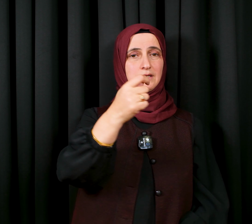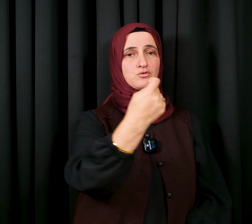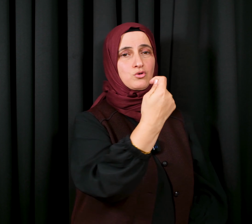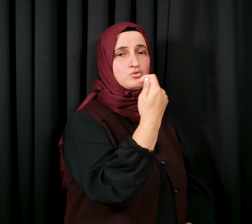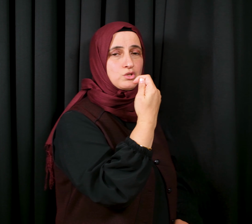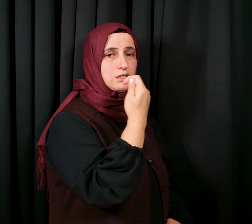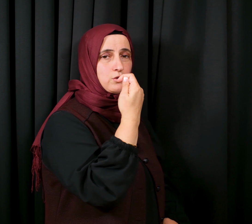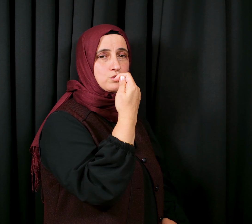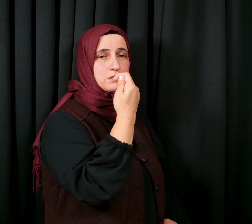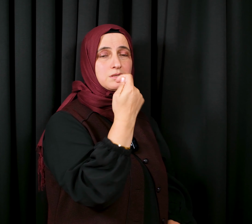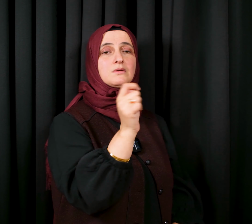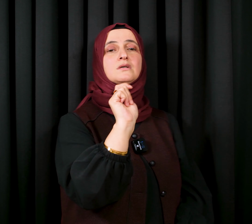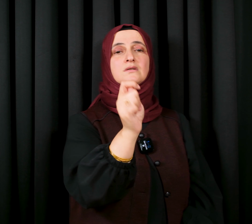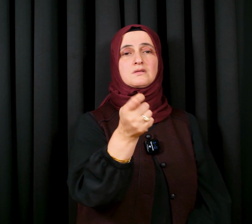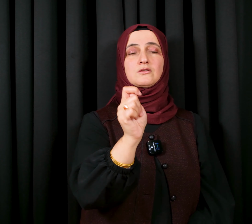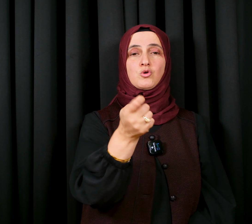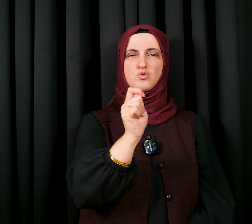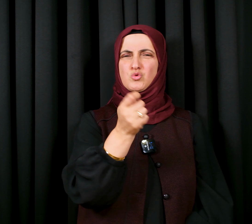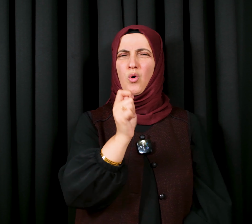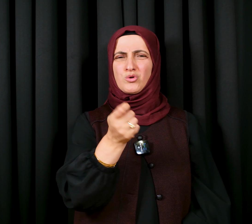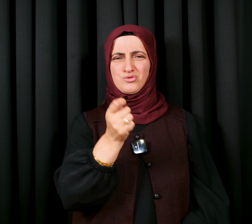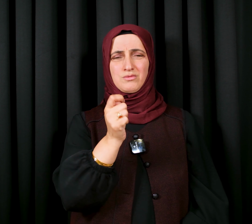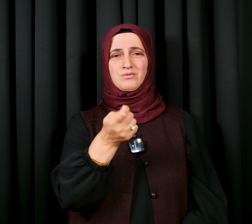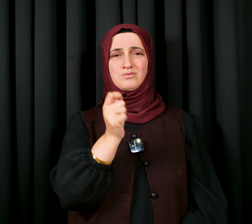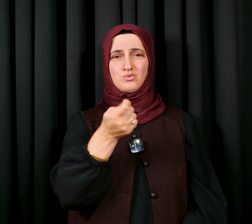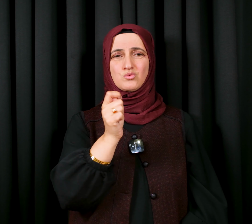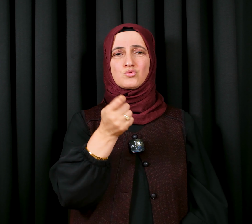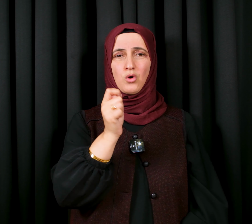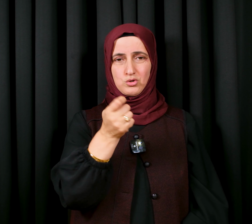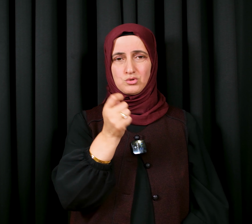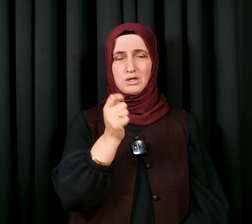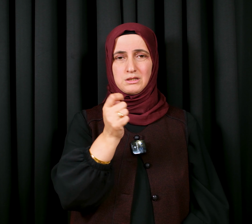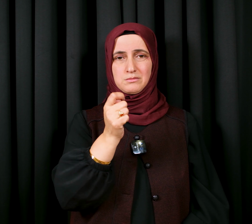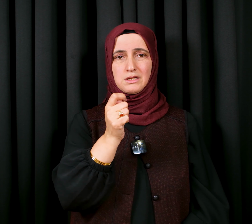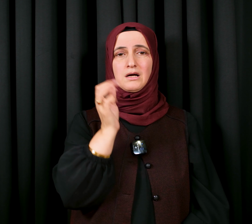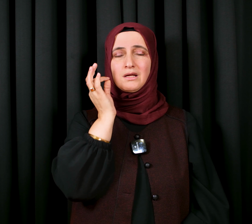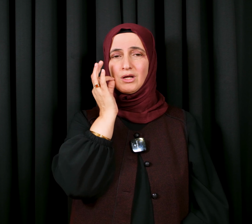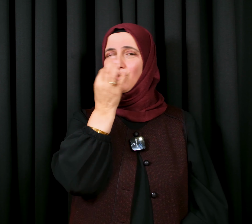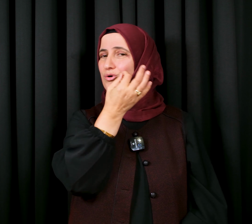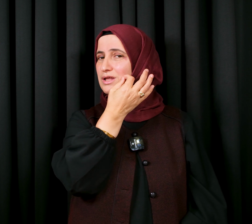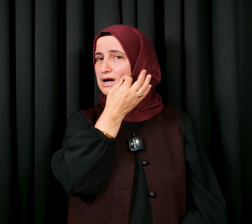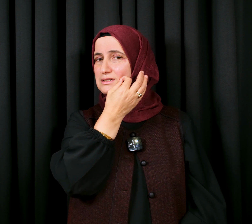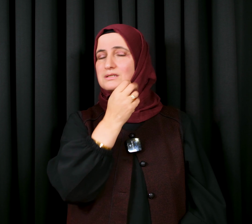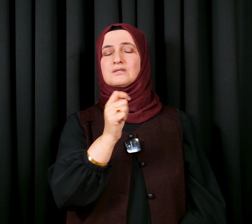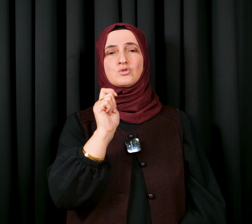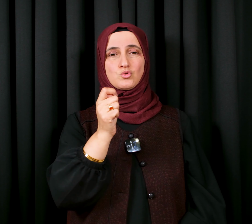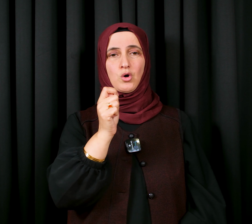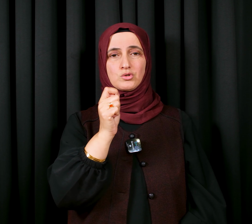getiriyoruz. Şu şekilde göstereyim. Sallıyoruz. Zor. Zor anlamında. Kolay. Zor.